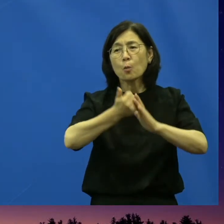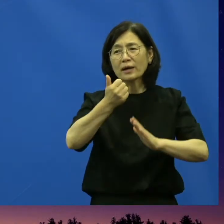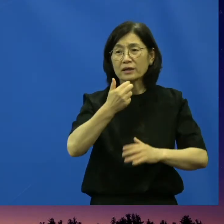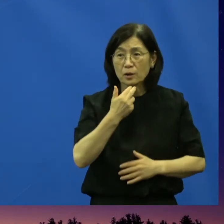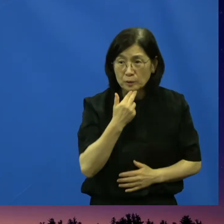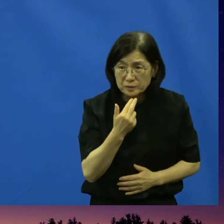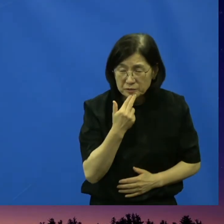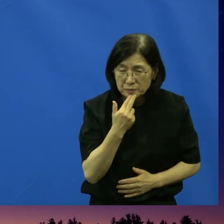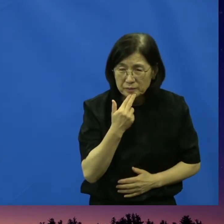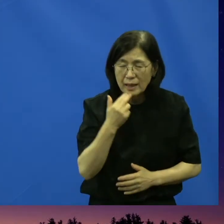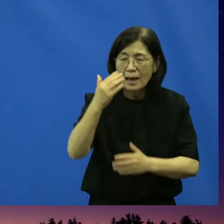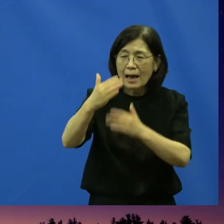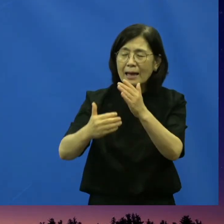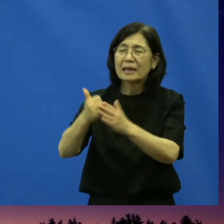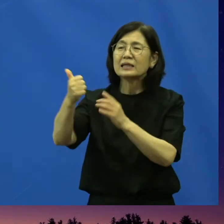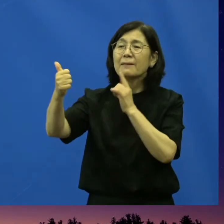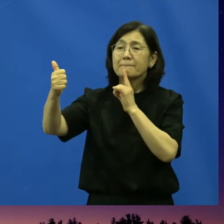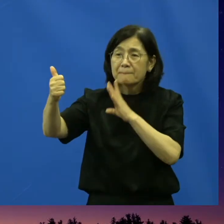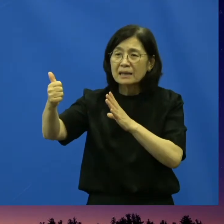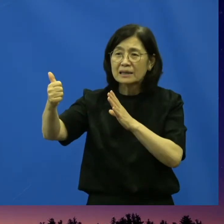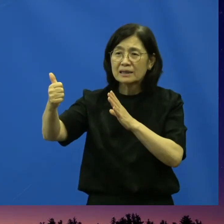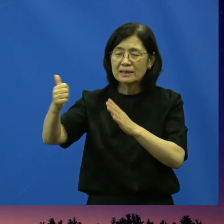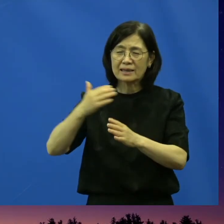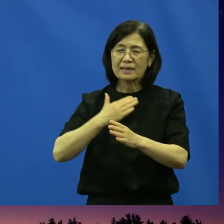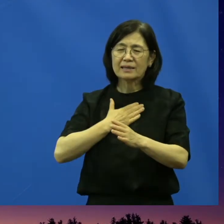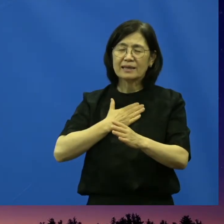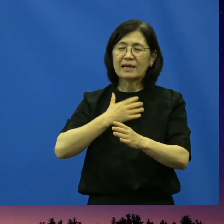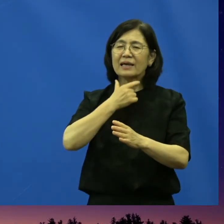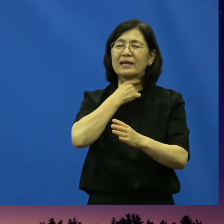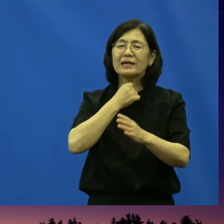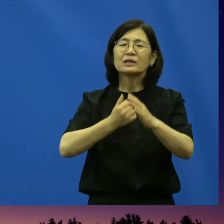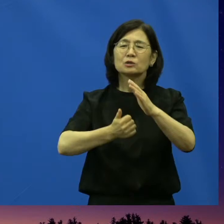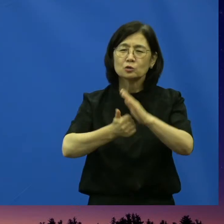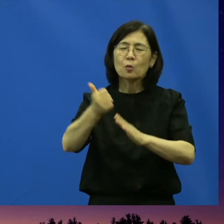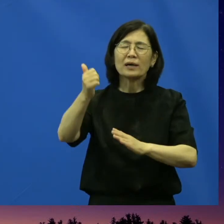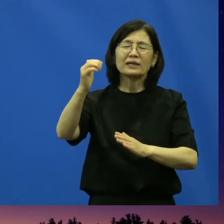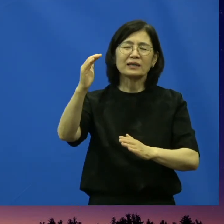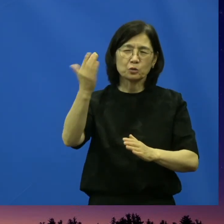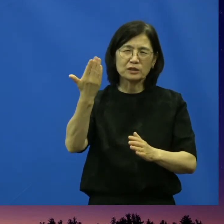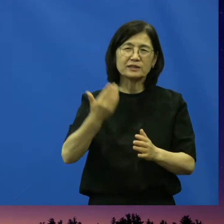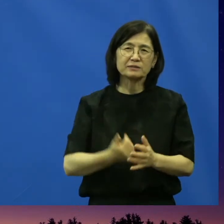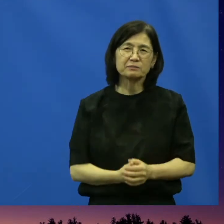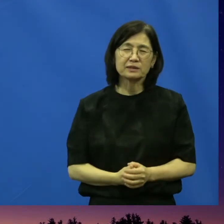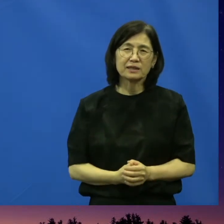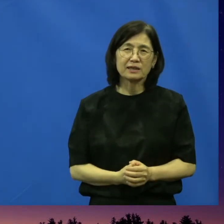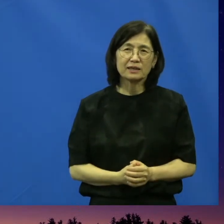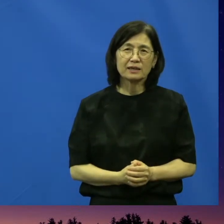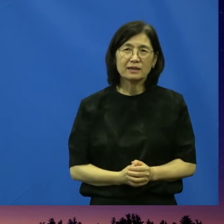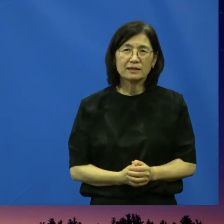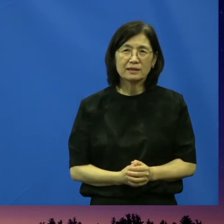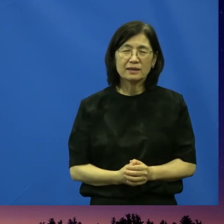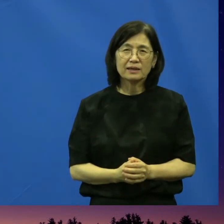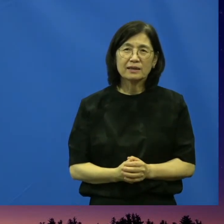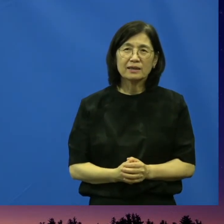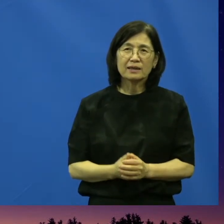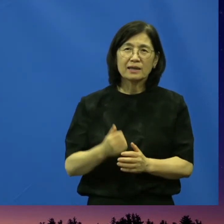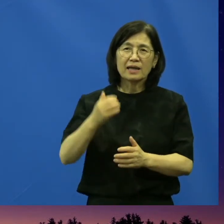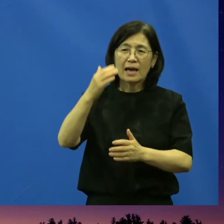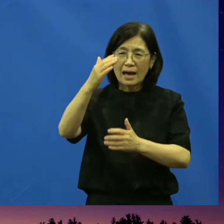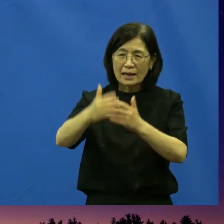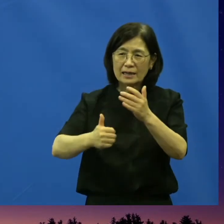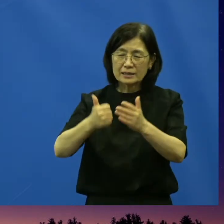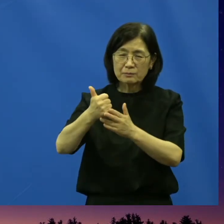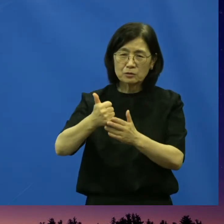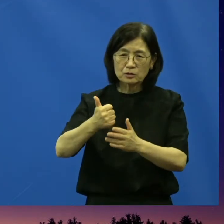하나님만이 우리의 소망이 되시고 예수님만이 우리의 라못이 되신다는, 라못이 우리를 높여주시는 거예요.